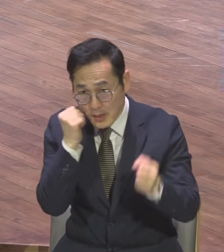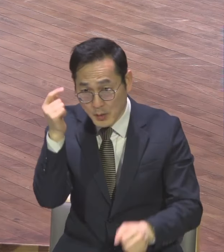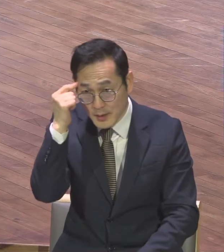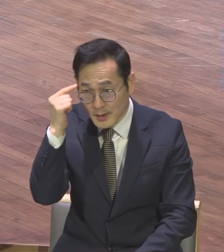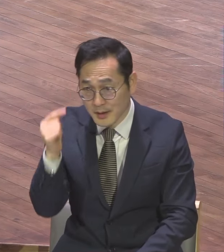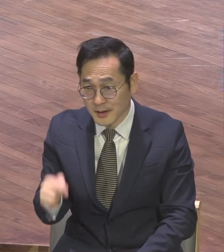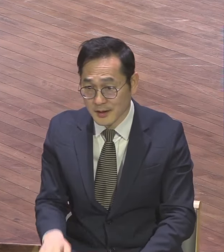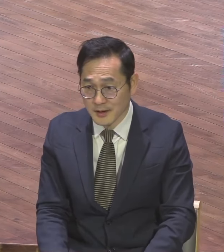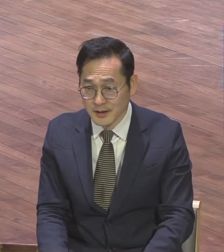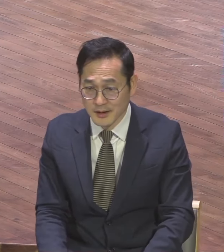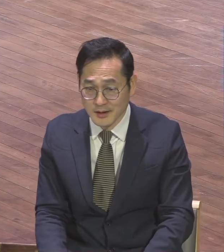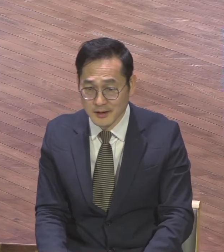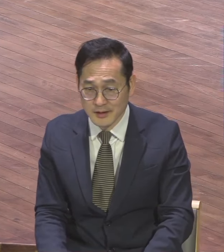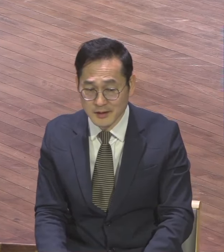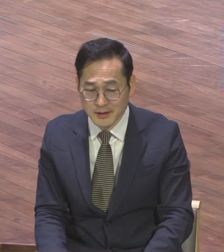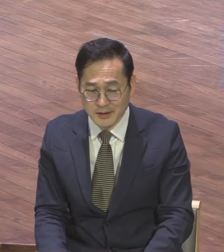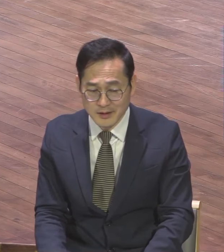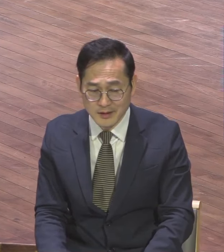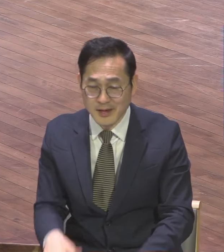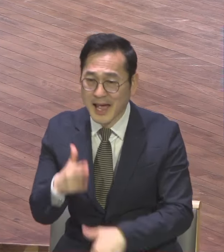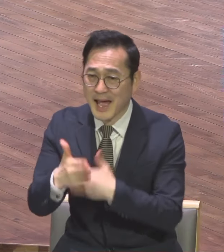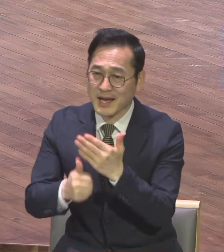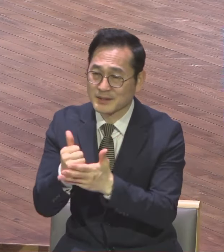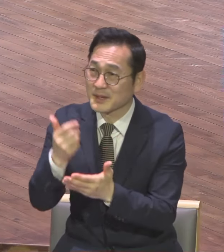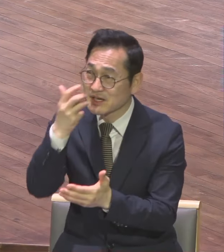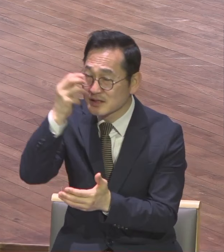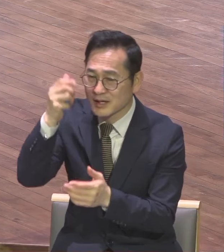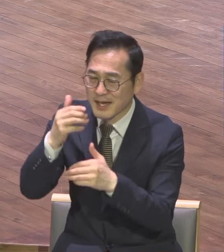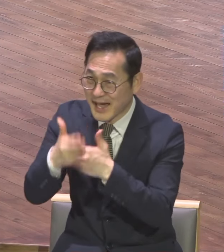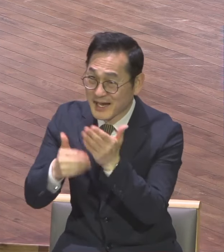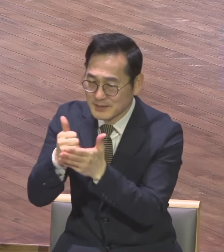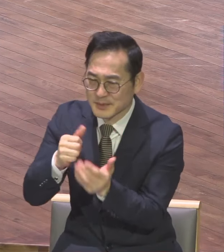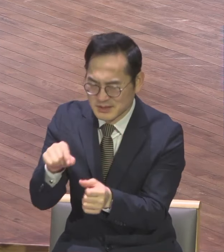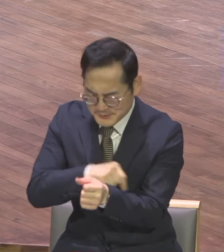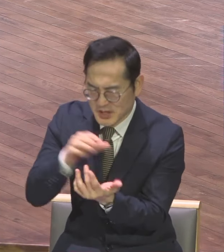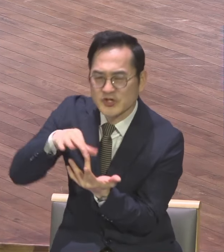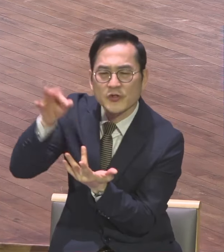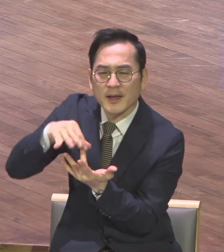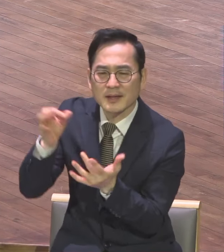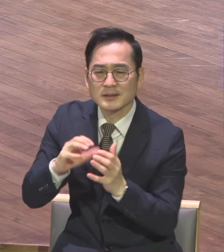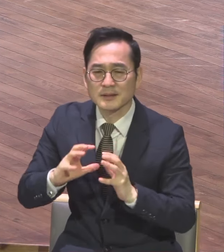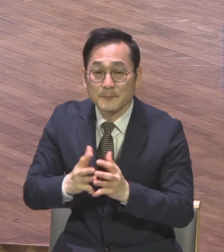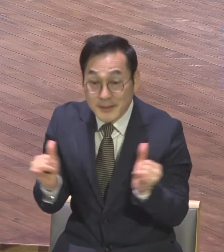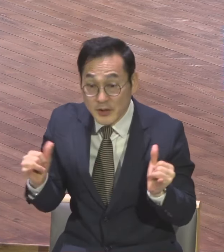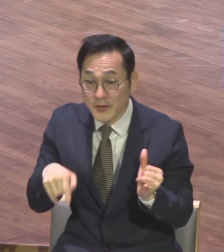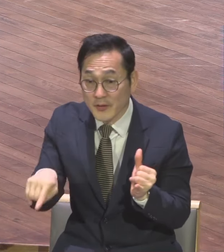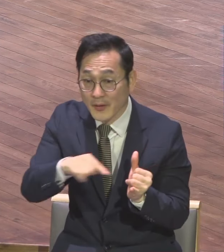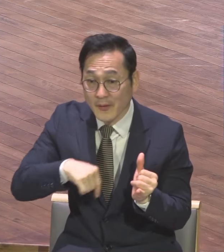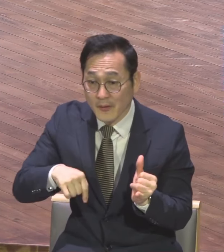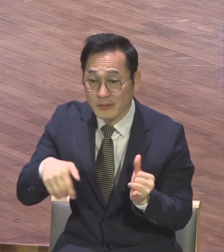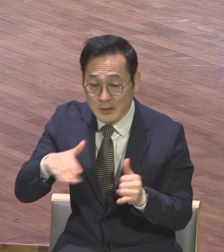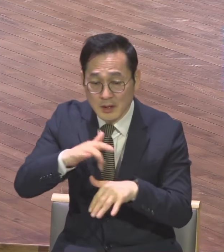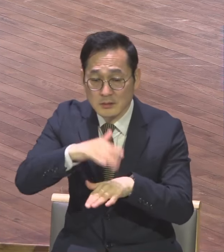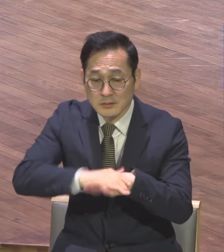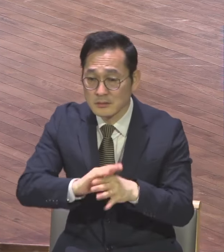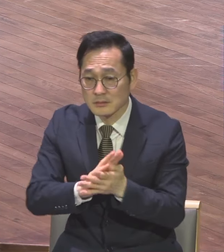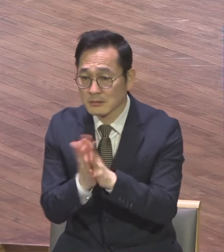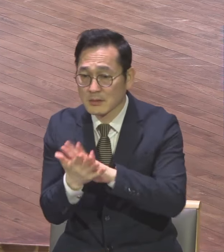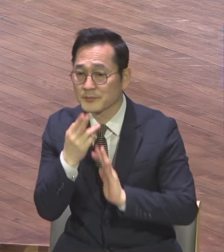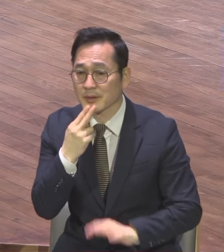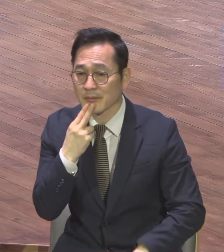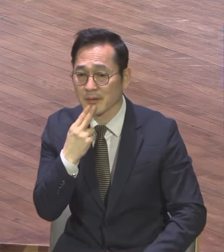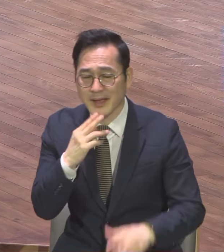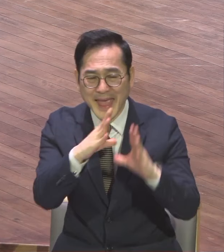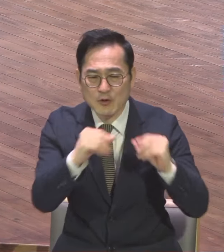이스라엘 백성들이 하나님의 선택한 선민들인데 이들이 말이요 이 체질이 안 바뀌어가지고 애굽